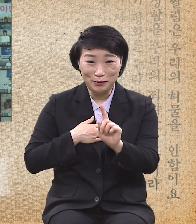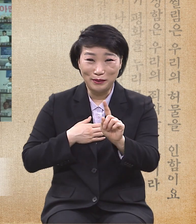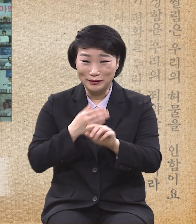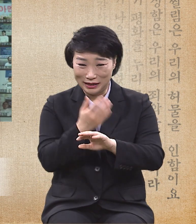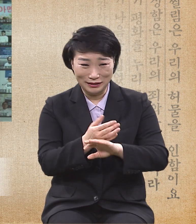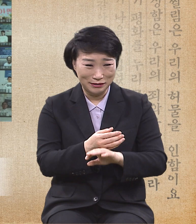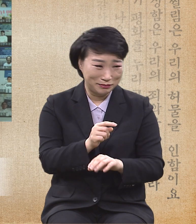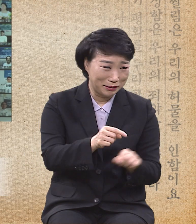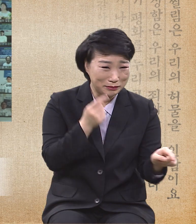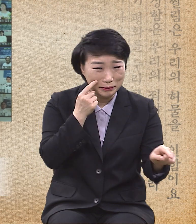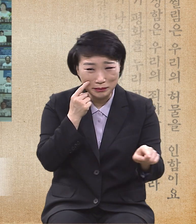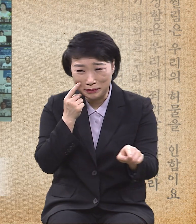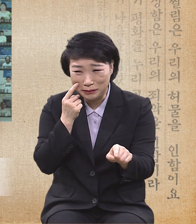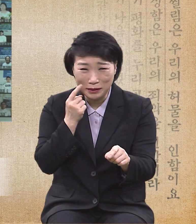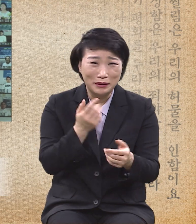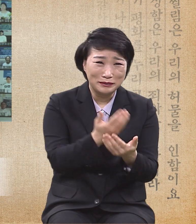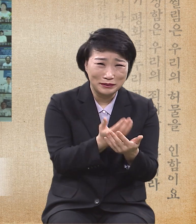그래요?